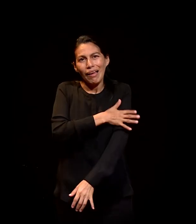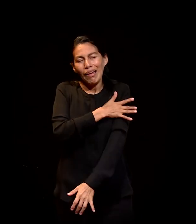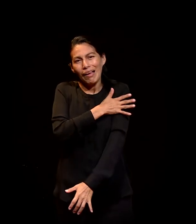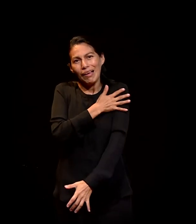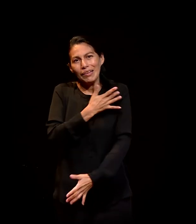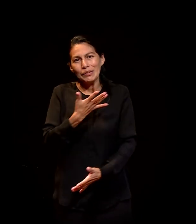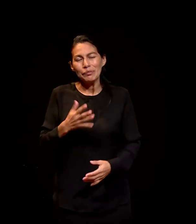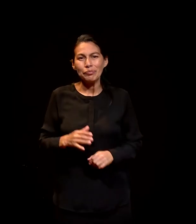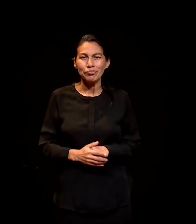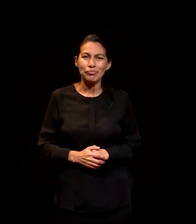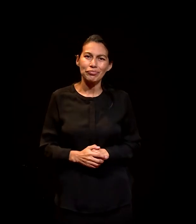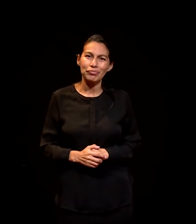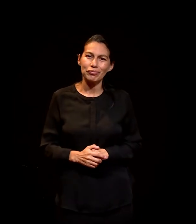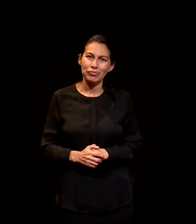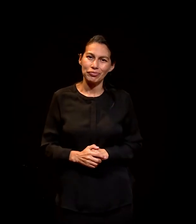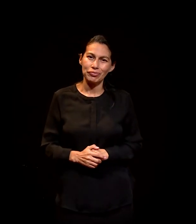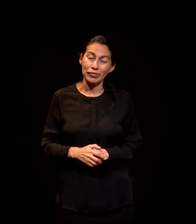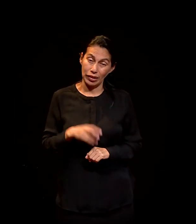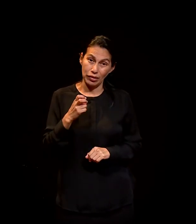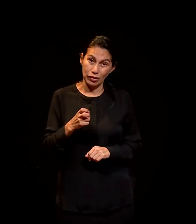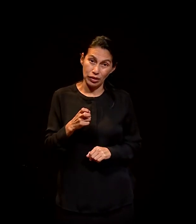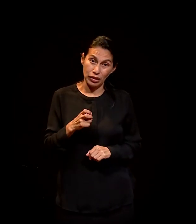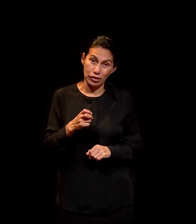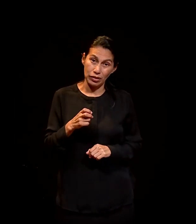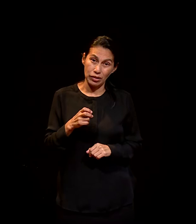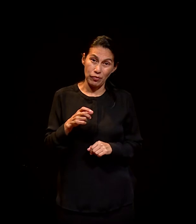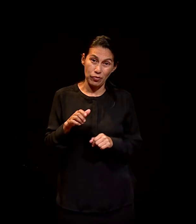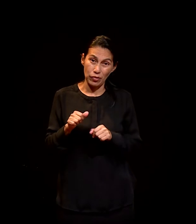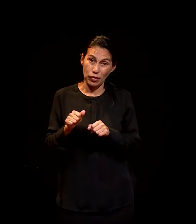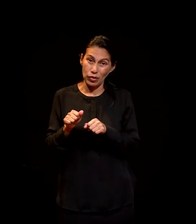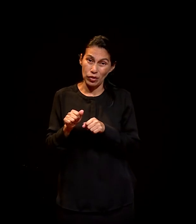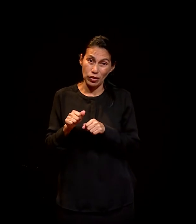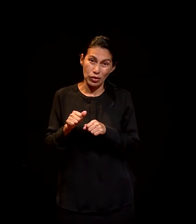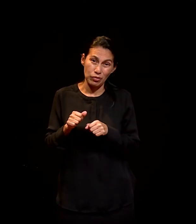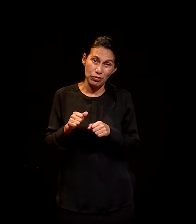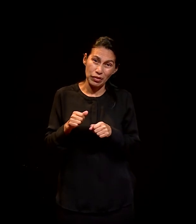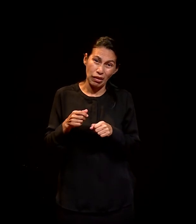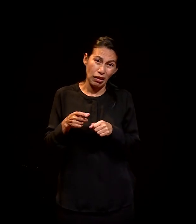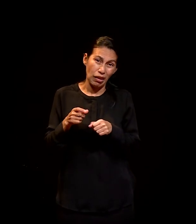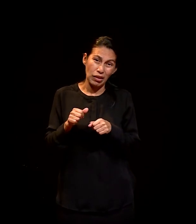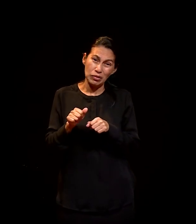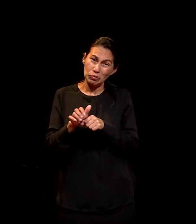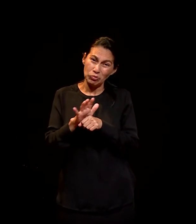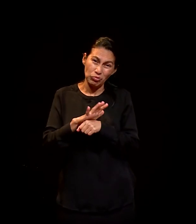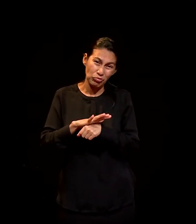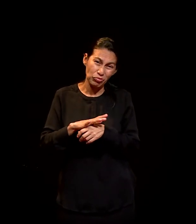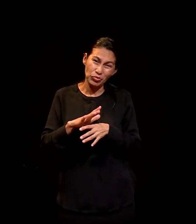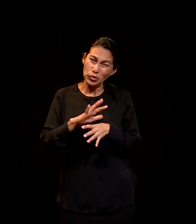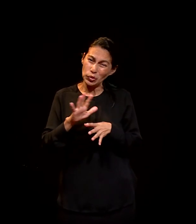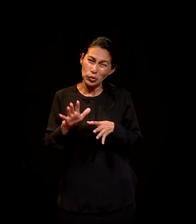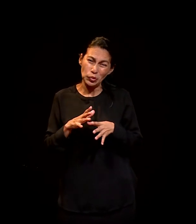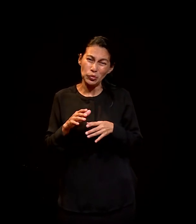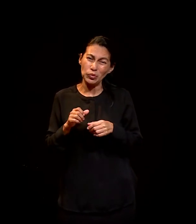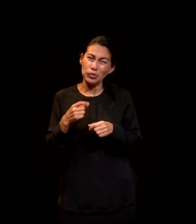entonces y terminando la cuarentena pues yo sentí su presencia